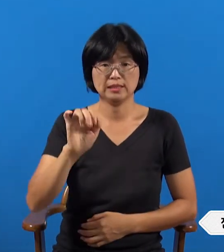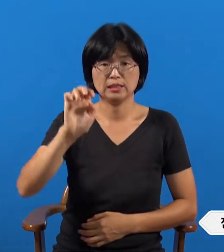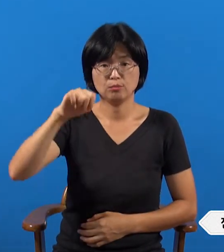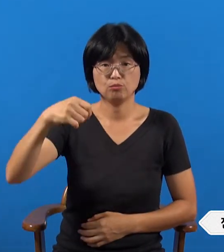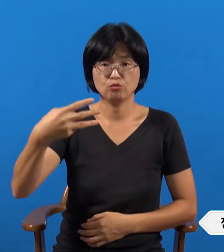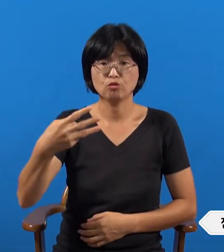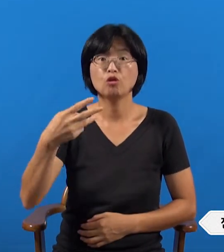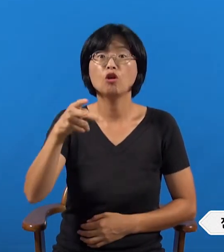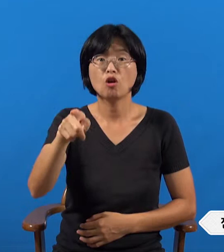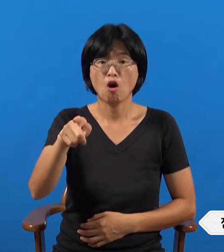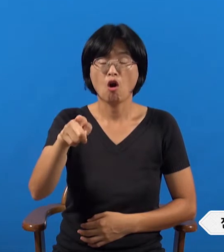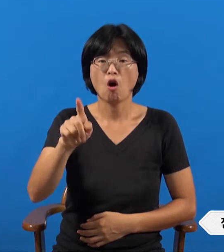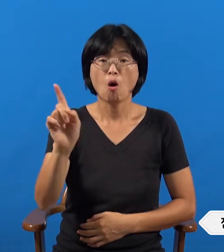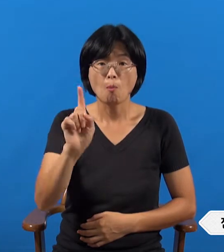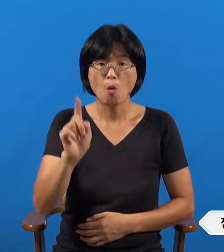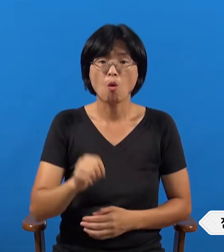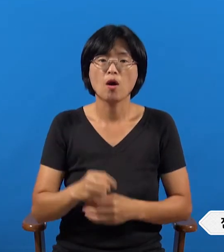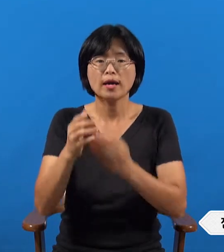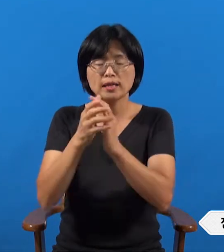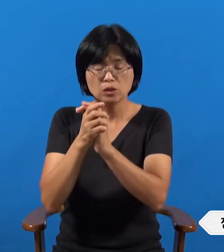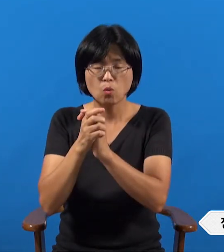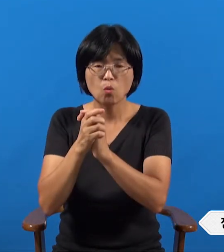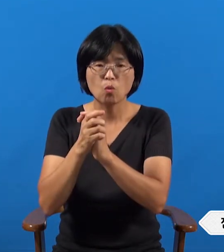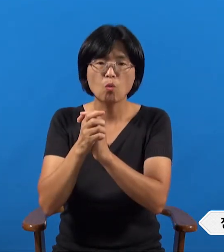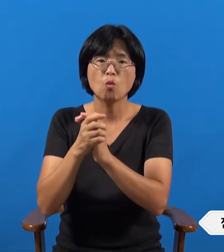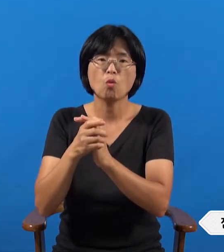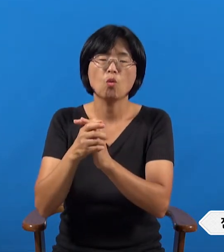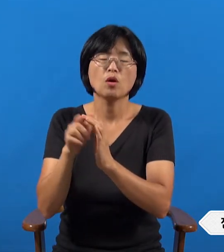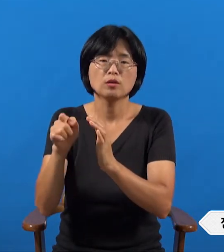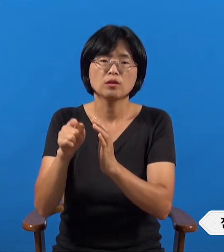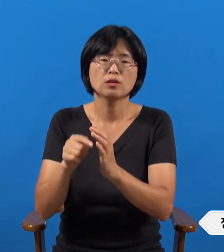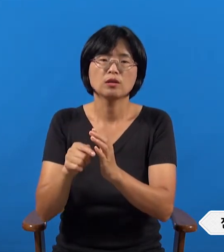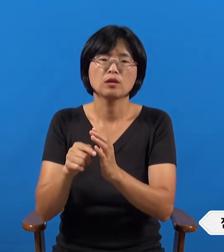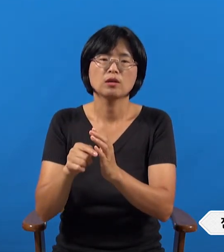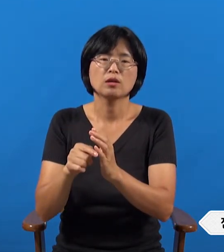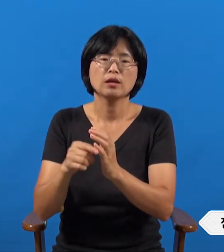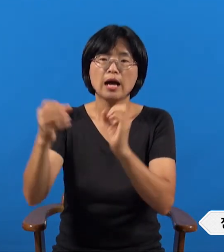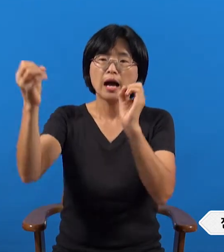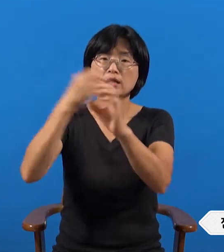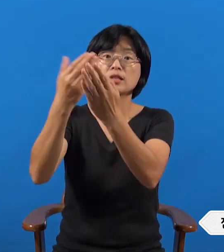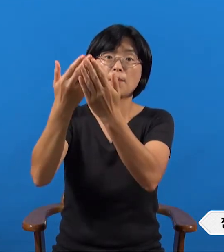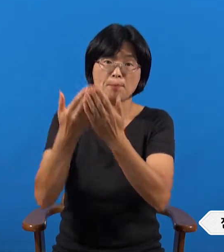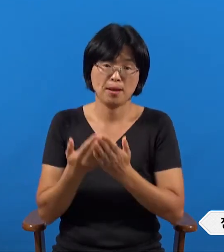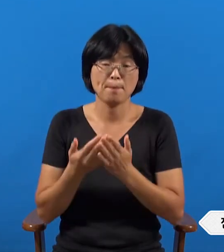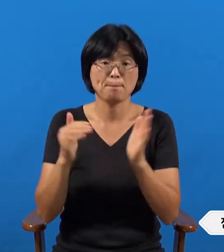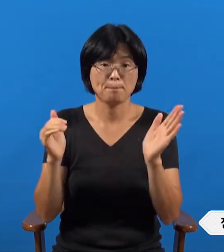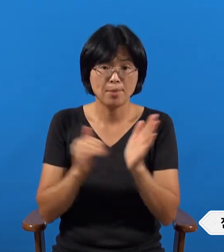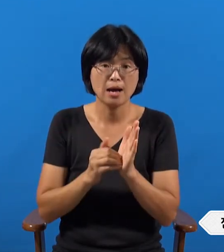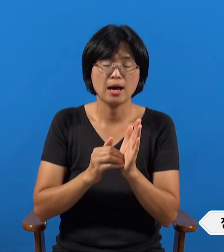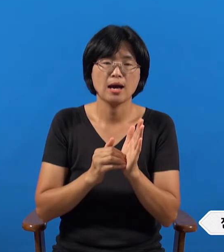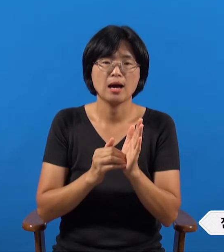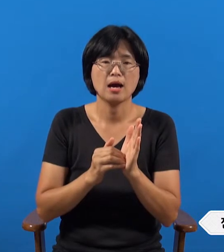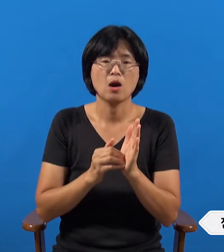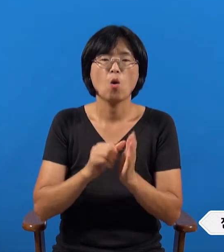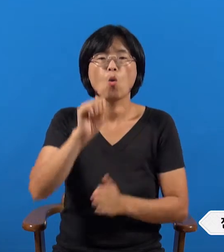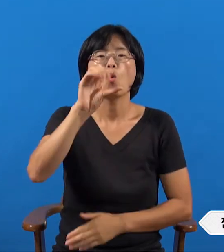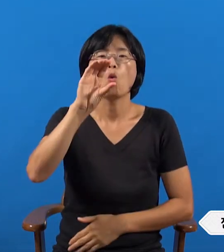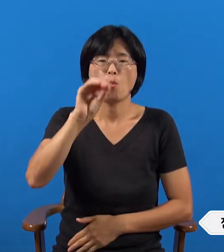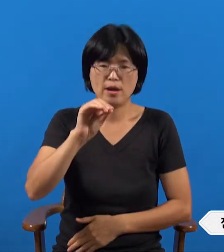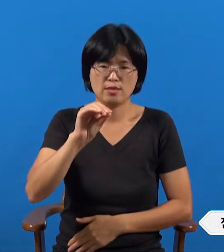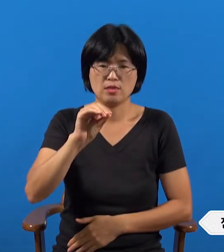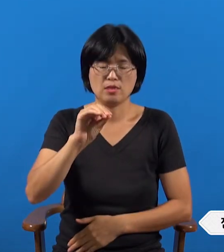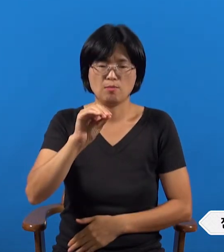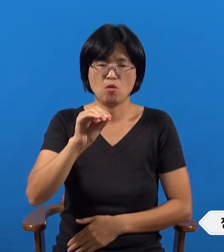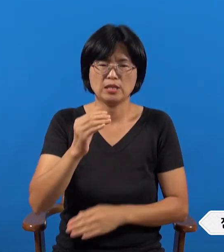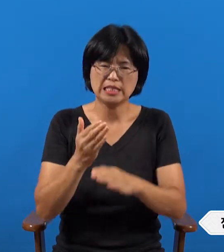뮬러의 이야기를 기억합니다. 그는 5만 번 이상 기도응답을 받았던 기도응답의 아버지였습니다.